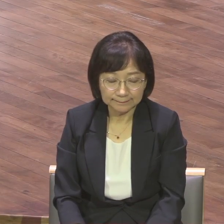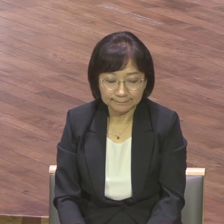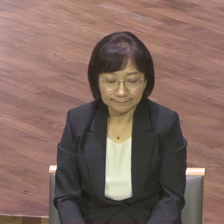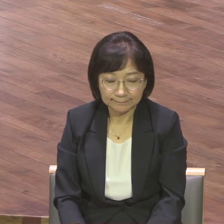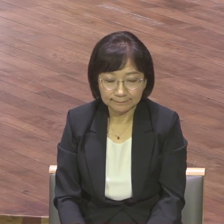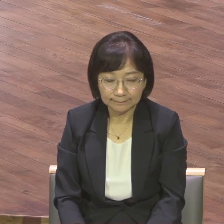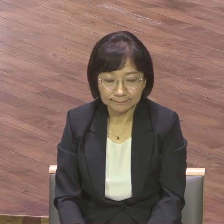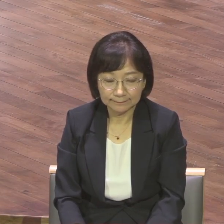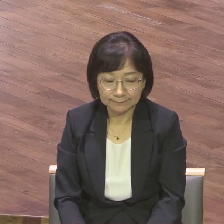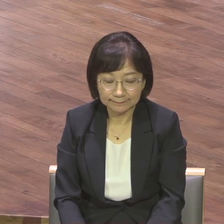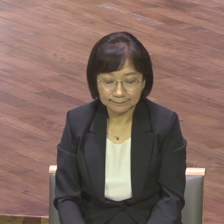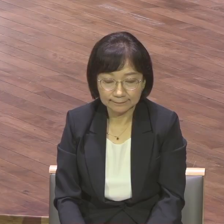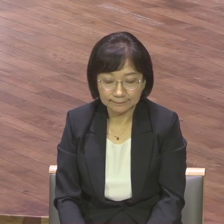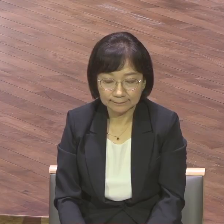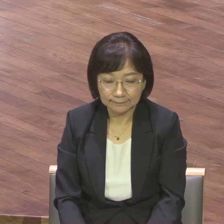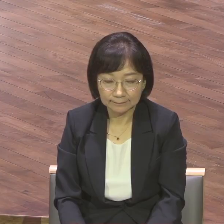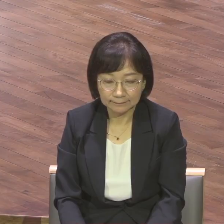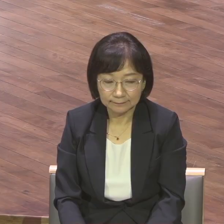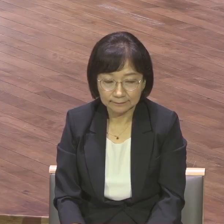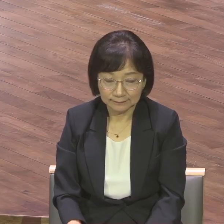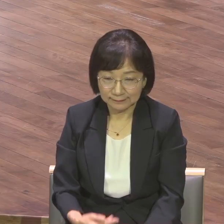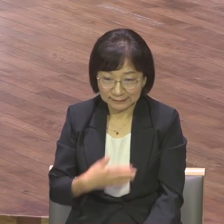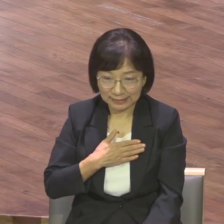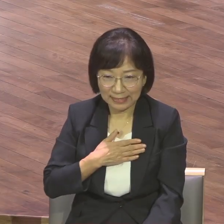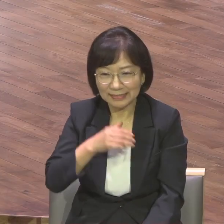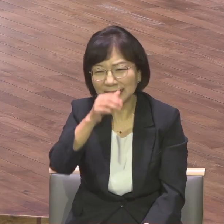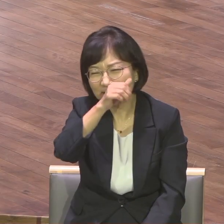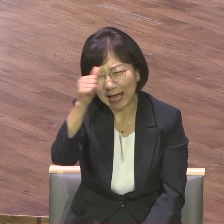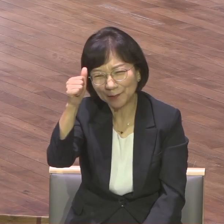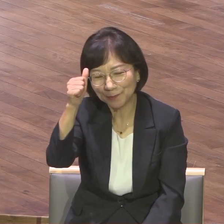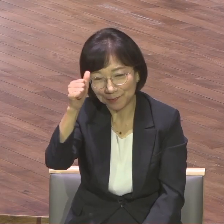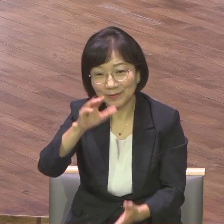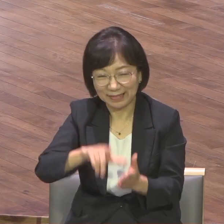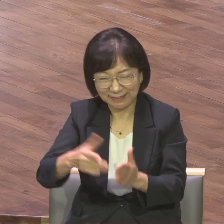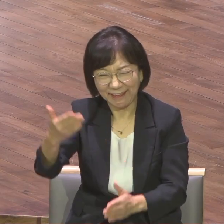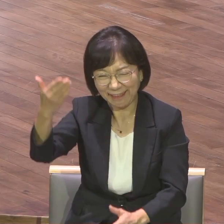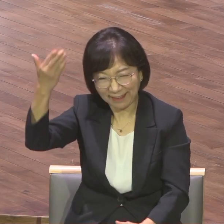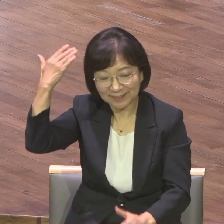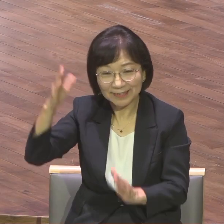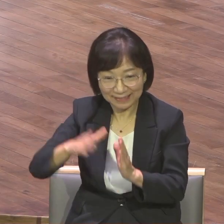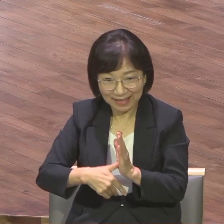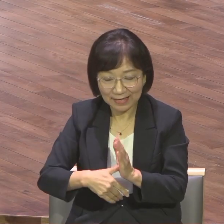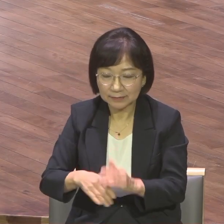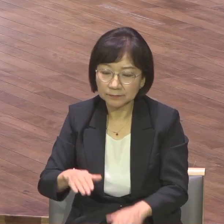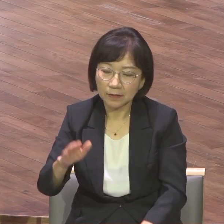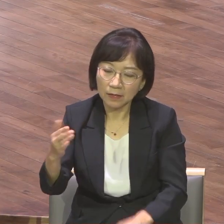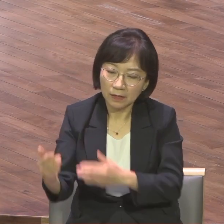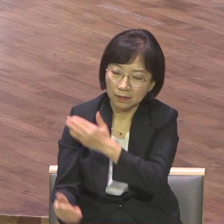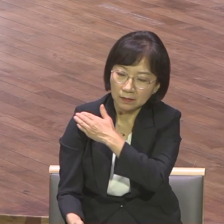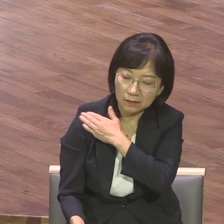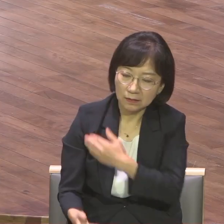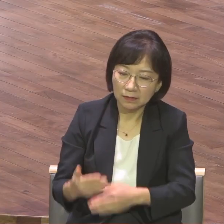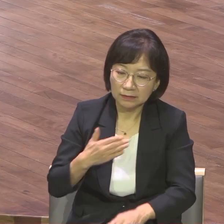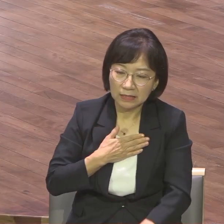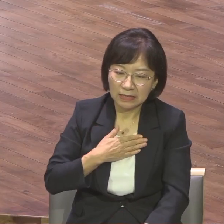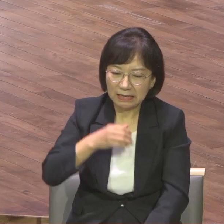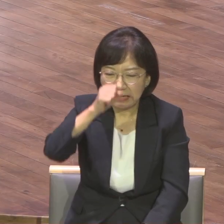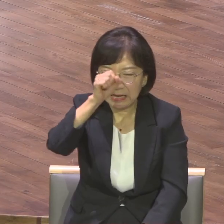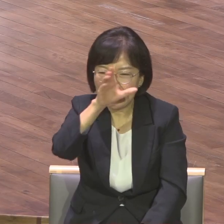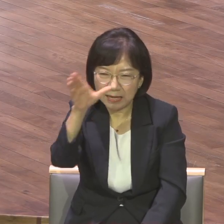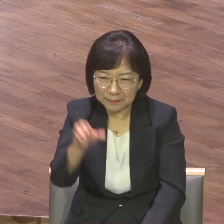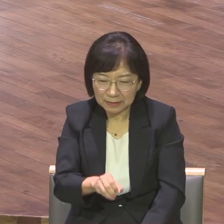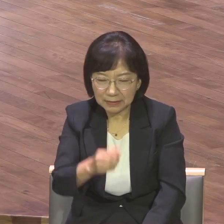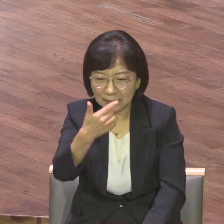안신이라고 와가지고 당시 제가 장로됩니다. 정장으로 내가 그 나이지리아 가서 그 정글에